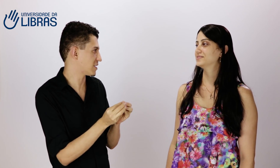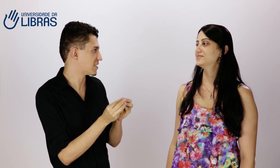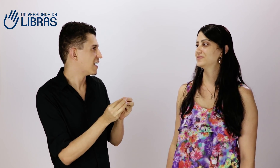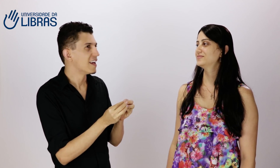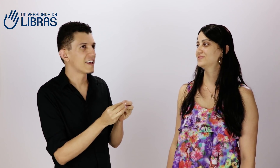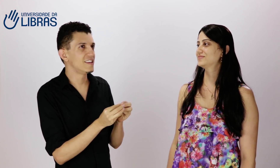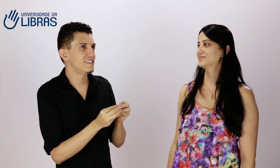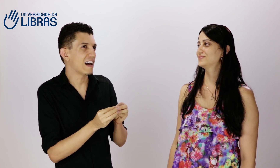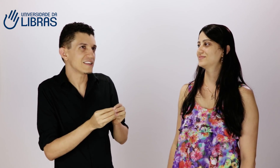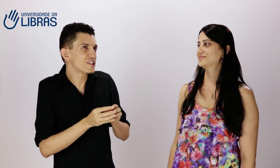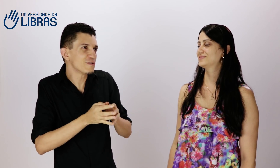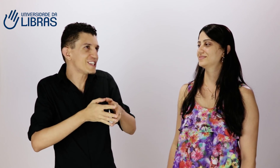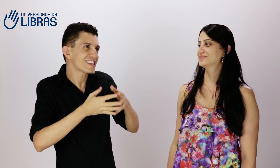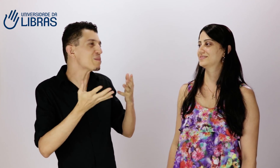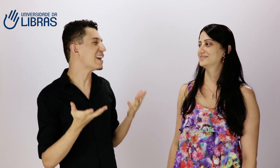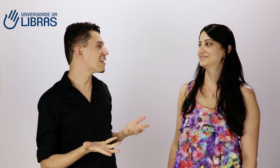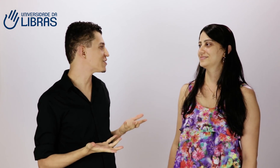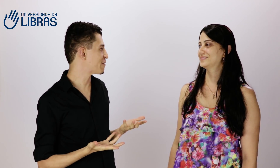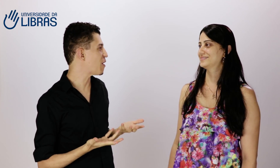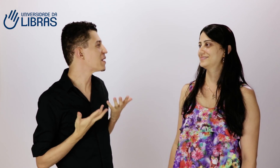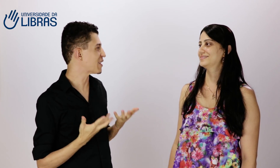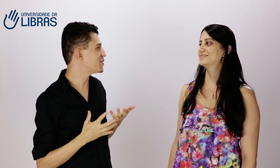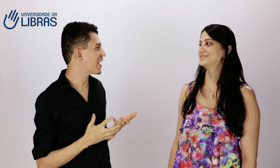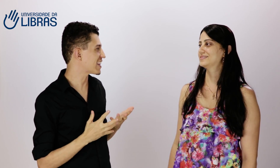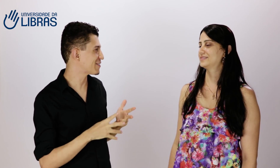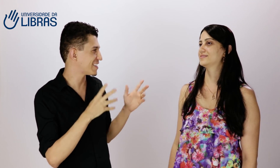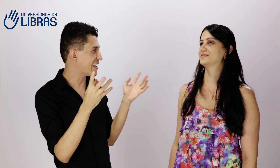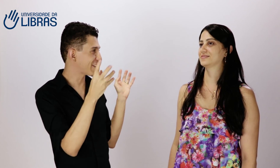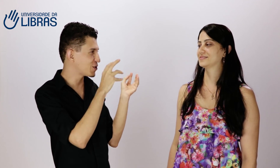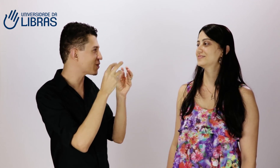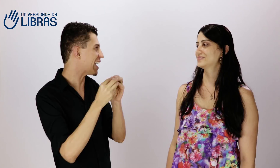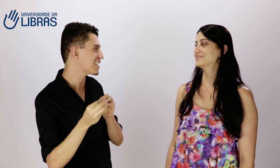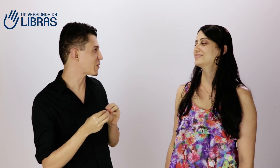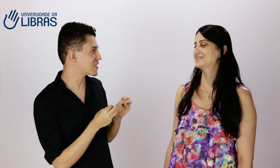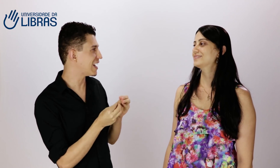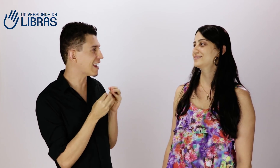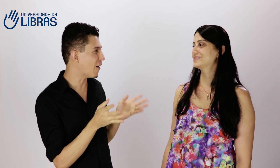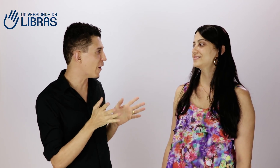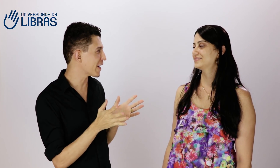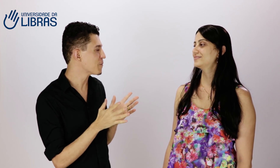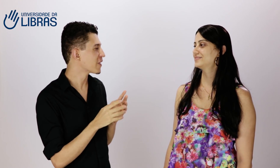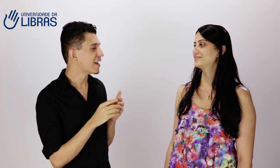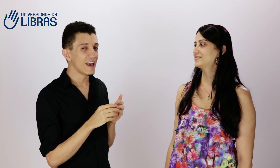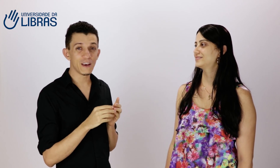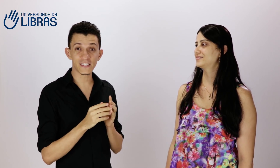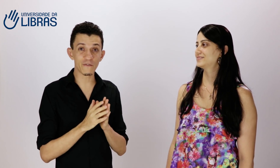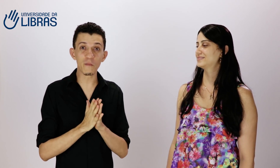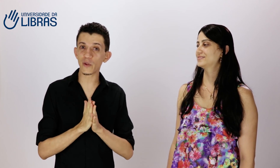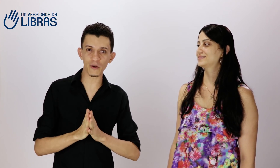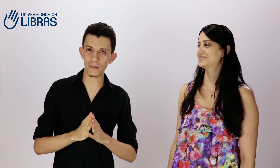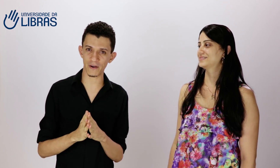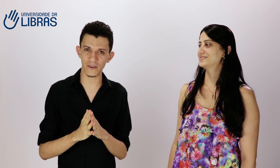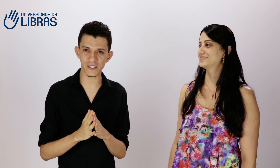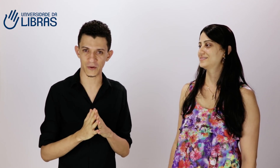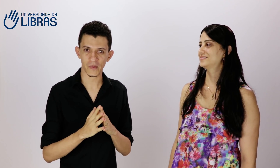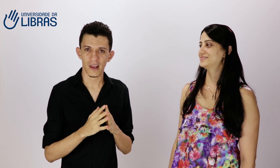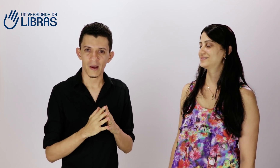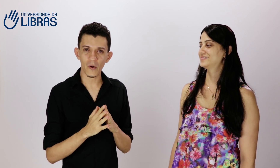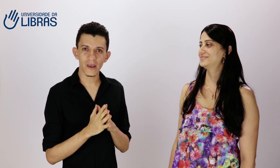coisas, que a gente não tinha trabalhado isso de forma tão direta, você teve que juntar as coisas ali na hora, e assim, foi muito no improviso,